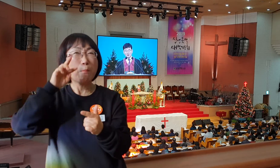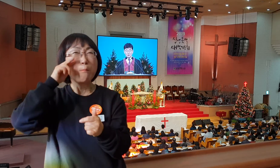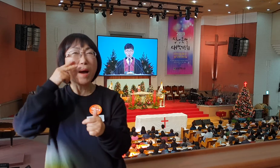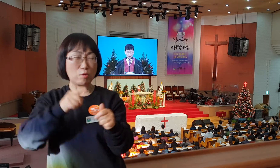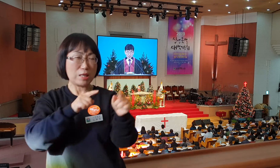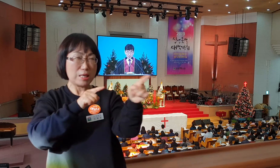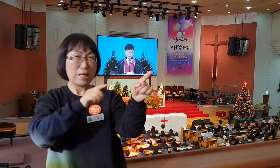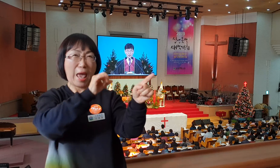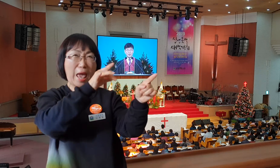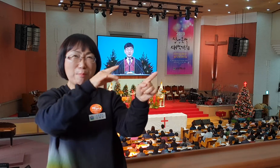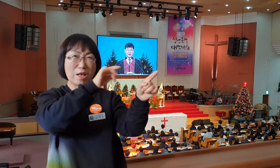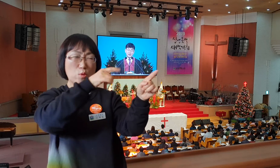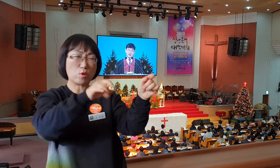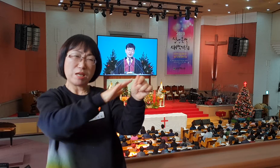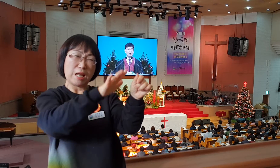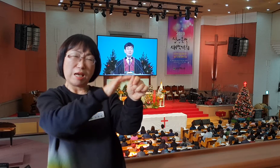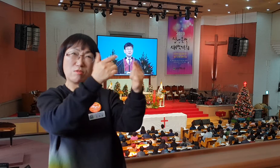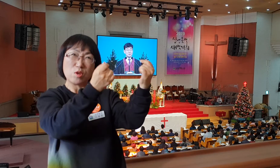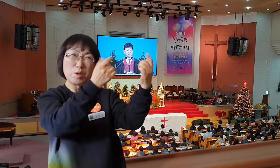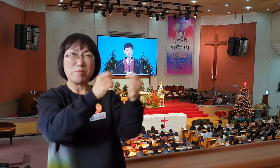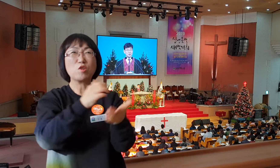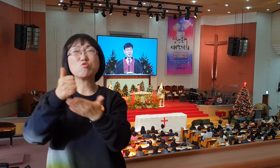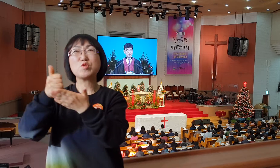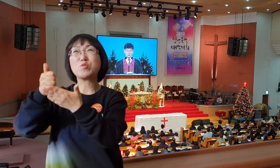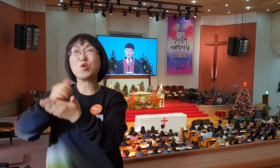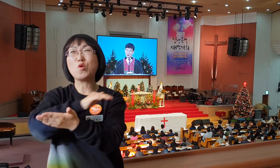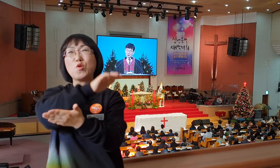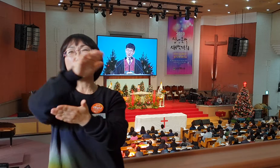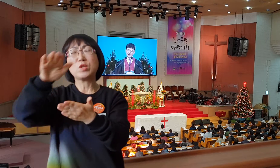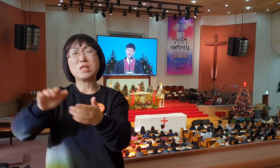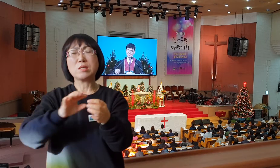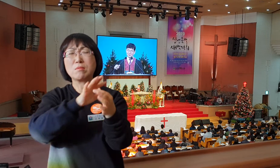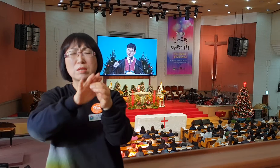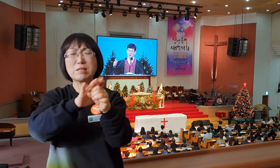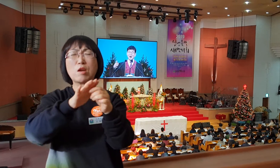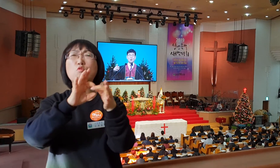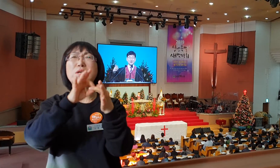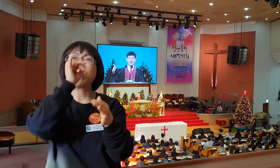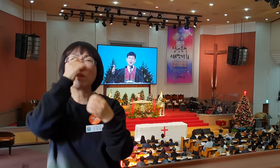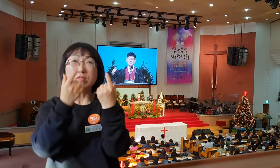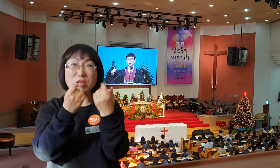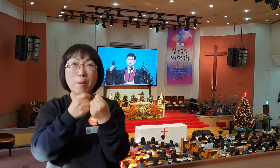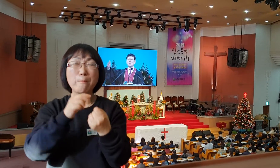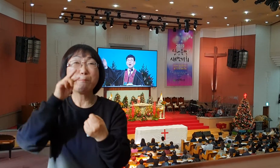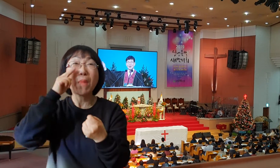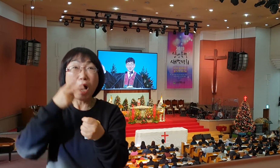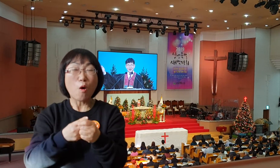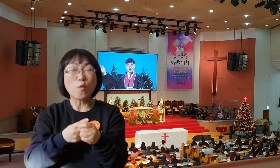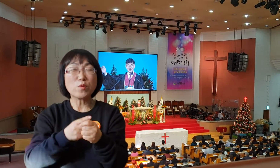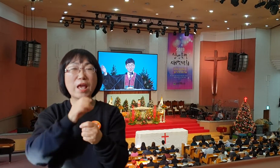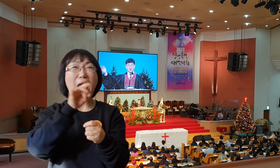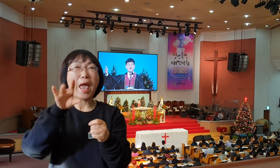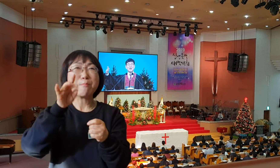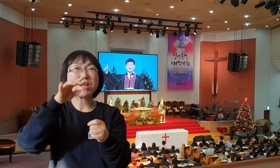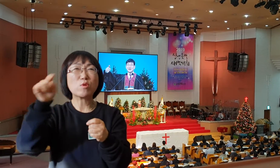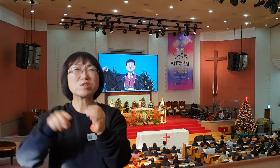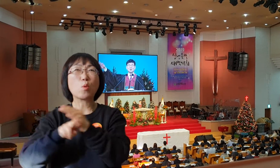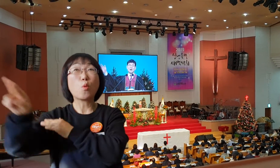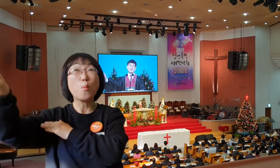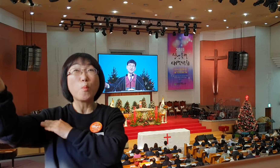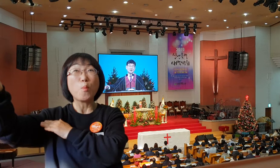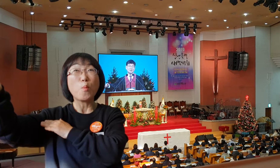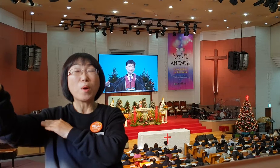사랑한 것처럼 주님이 에베소 교회에 대해 사랑과 관심이 있는 것처럼 어떻게 알아요? 여기 바울이 에베소에서 도망갑니다. 그리고서는 그냥